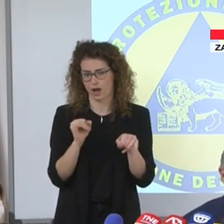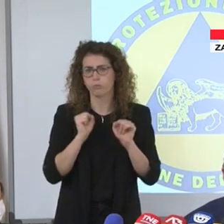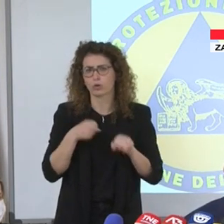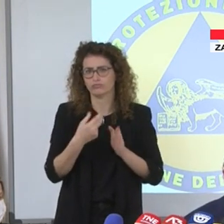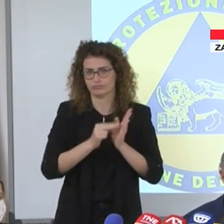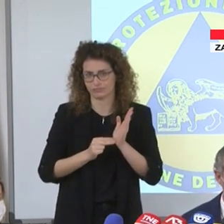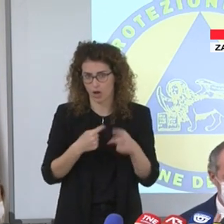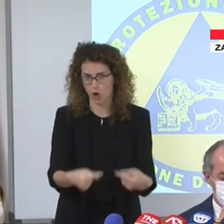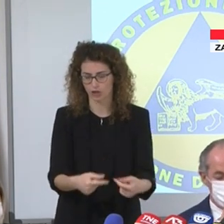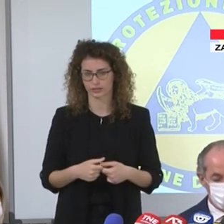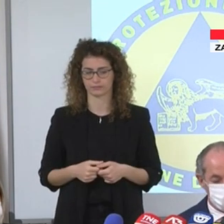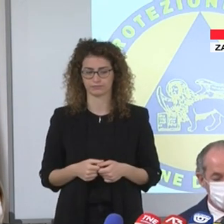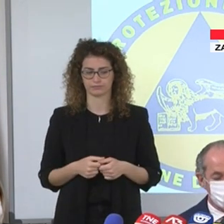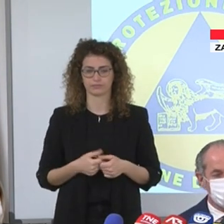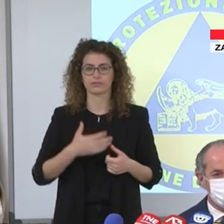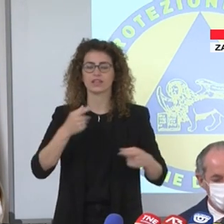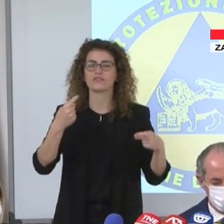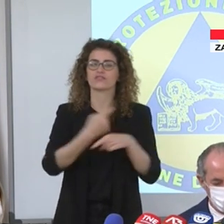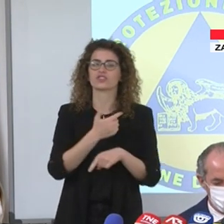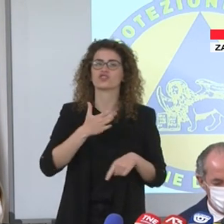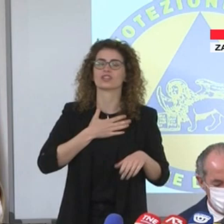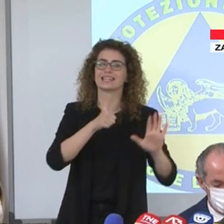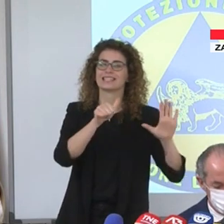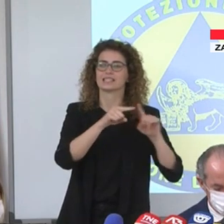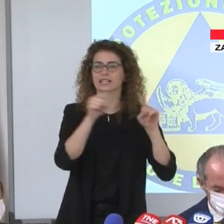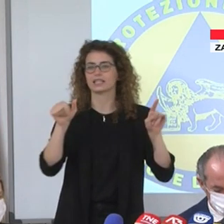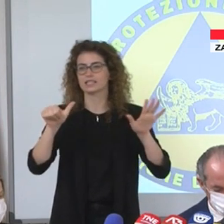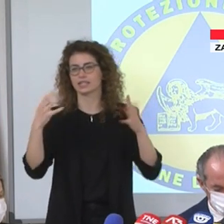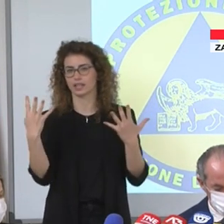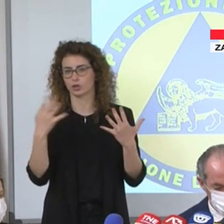iscriversi ancora. Dai 60 ai 69 anni